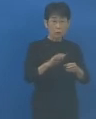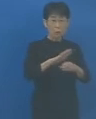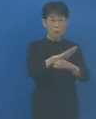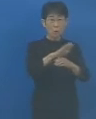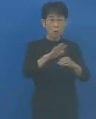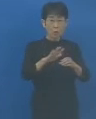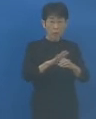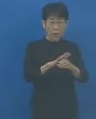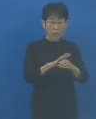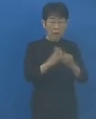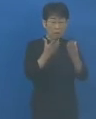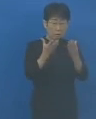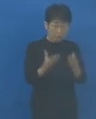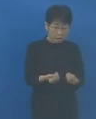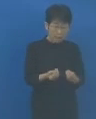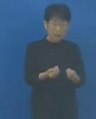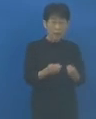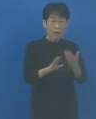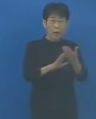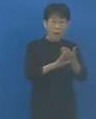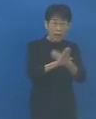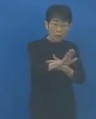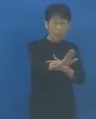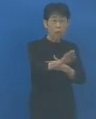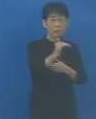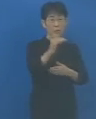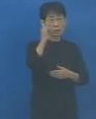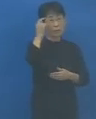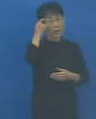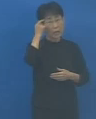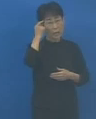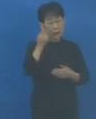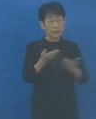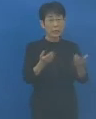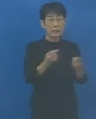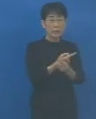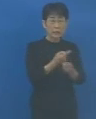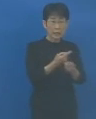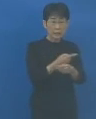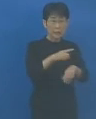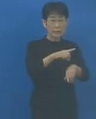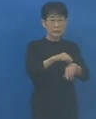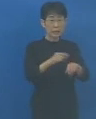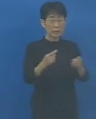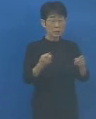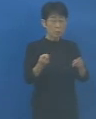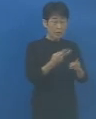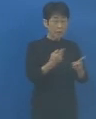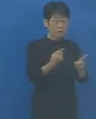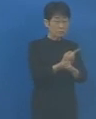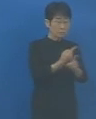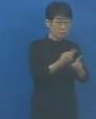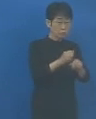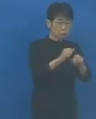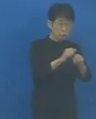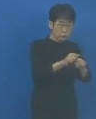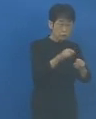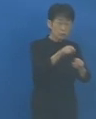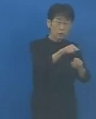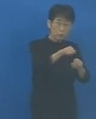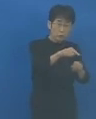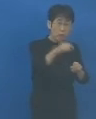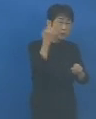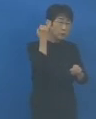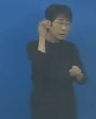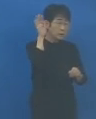回復をしていただく、またさらなるダイヤ改正の検討もなされているやに伺いますけれども、ま